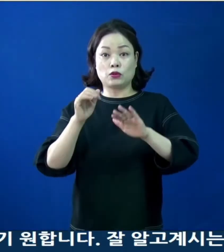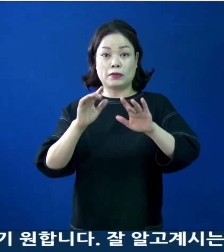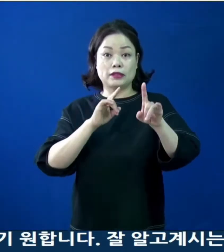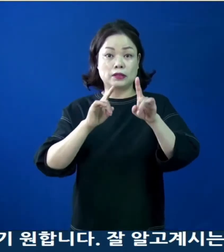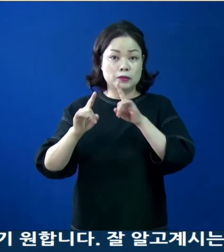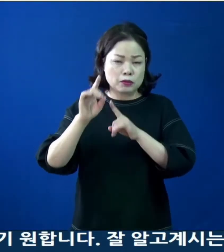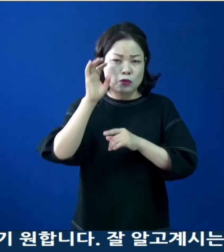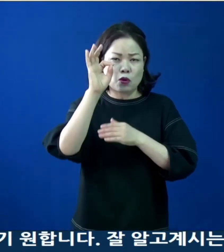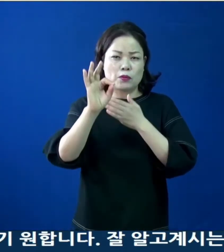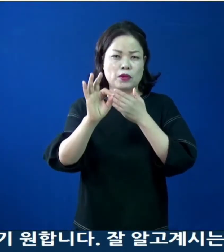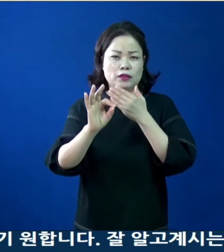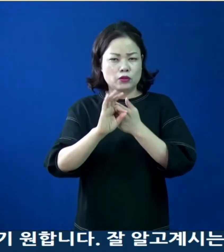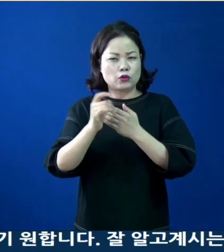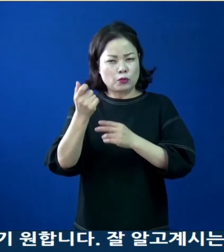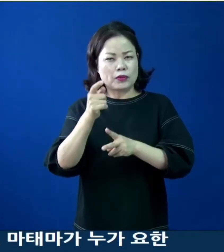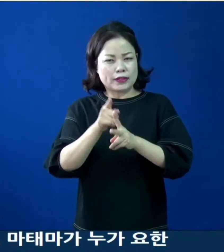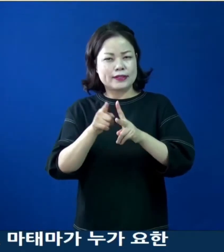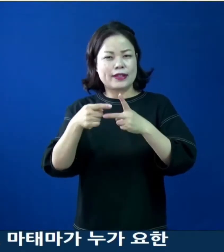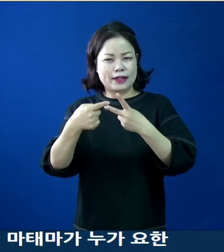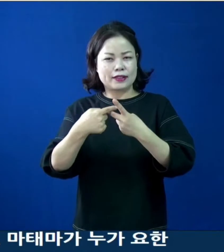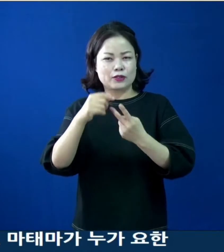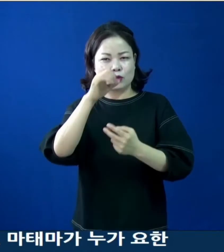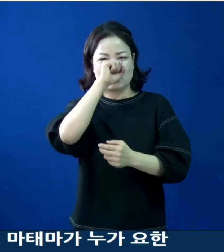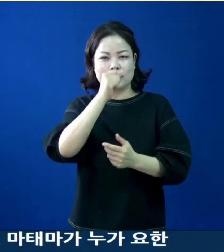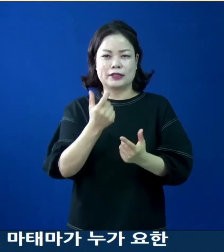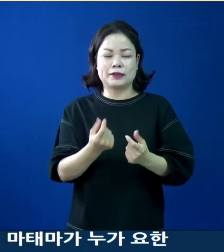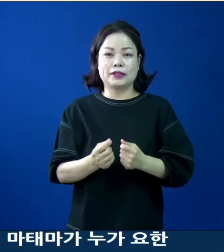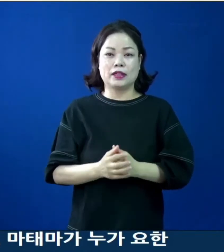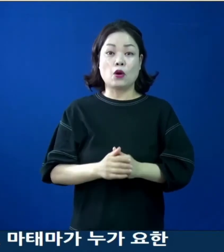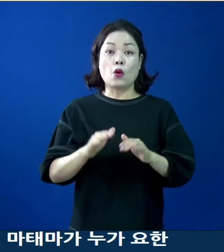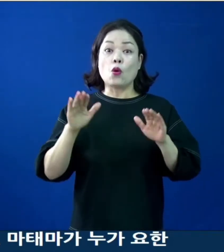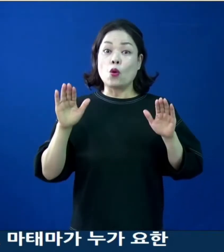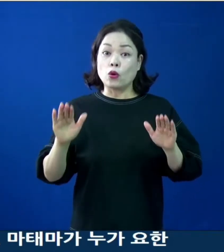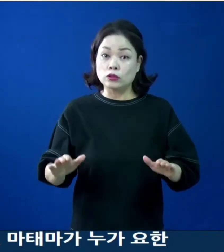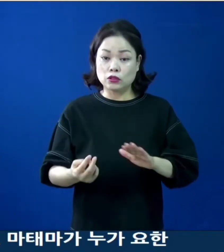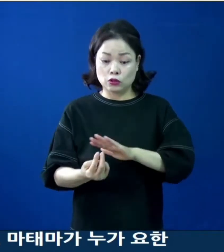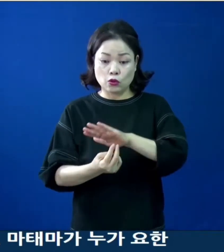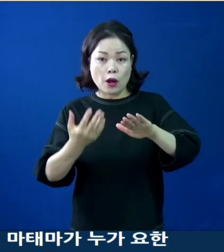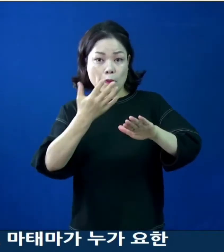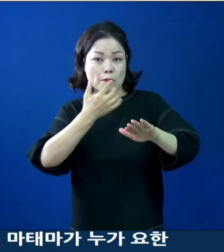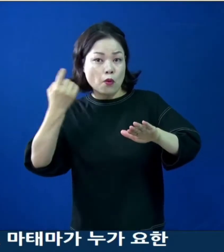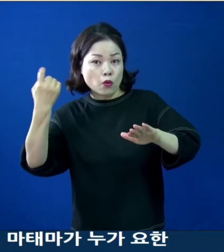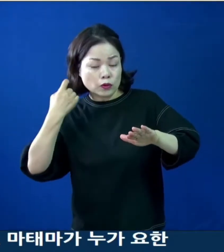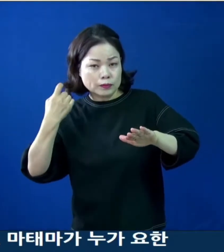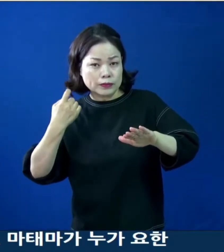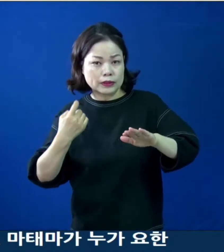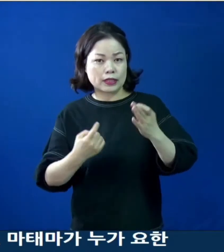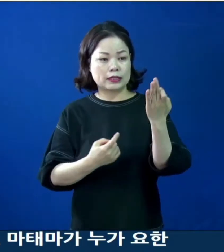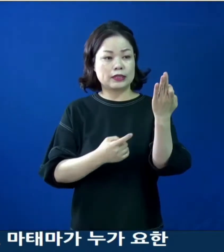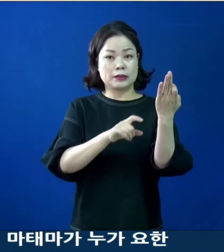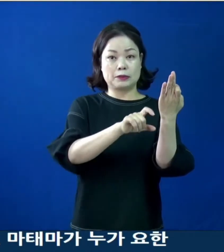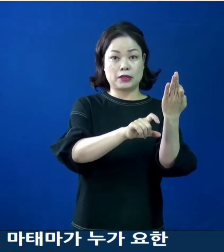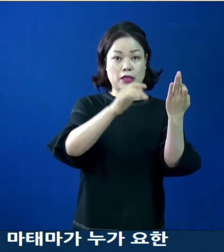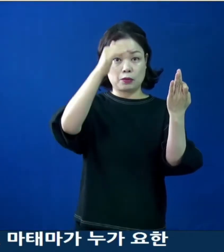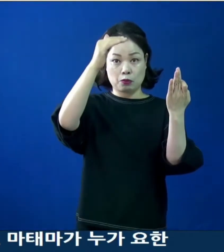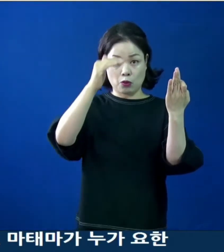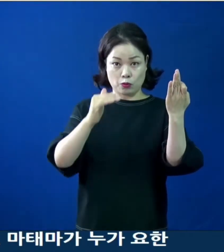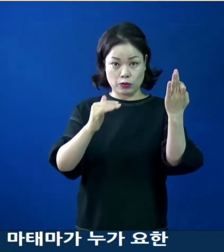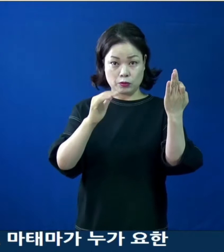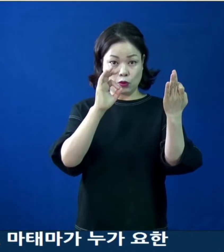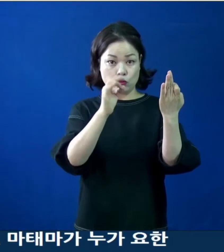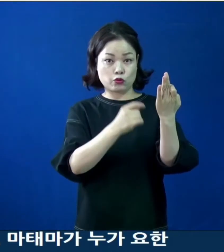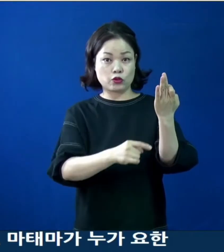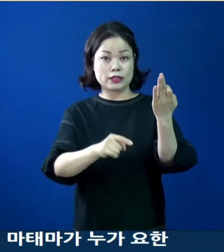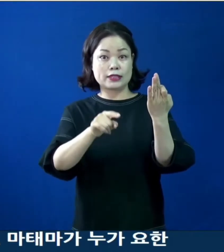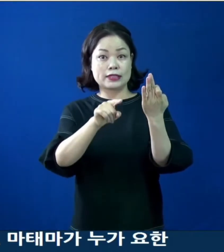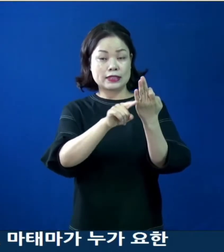말씀을 보면 좀 더 이해하기가 좋을 것 같습니다. 오늘 요한복음은 우리가 읽었던 14장의 본문을 보시기 위해서는